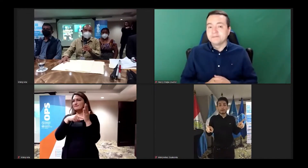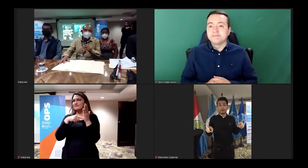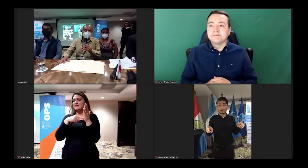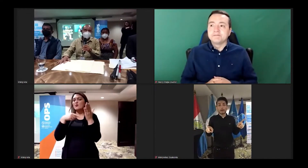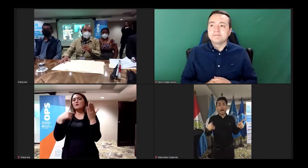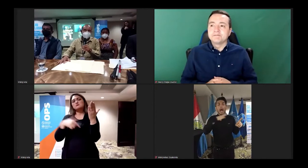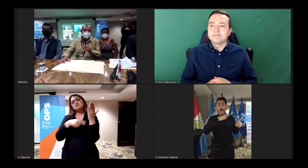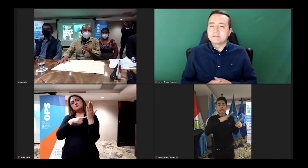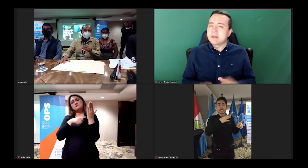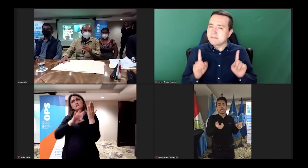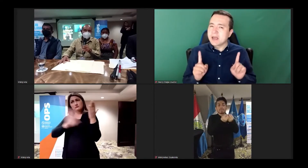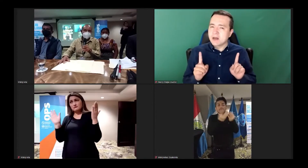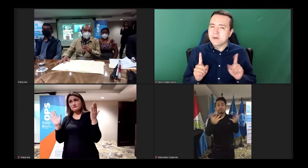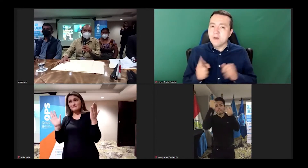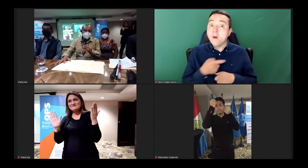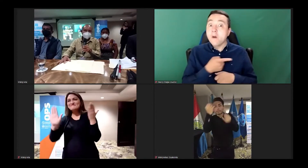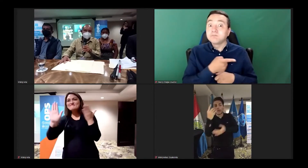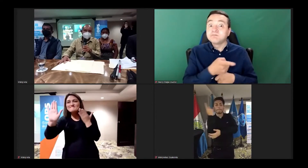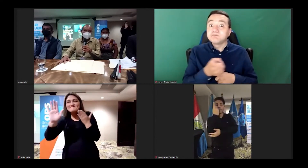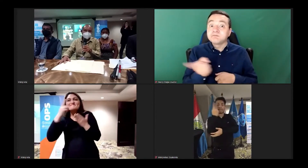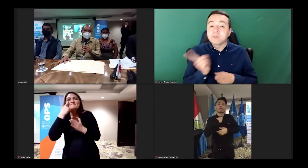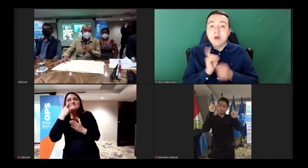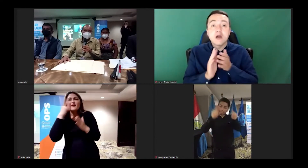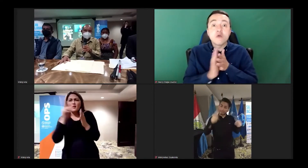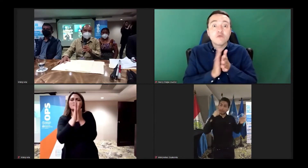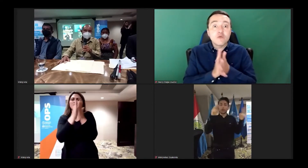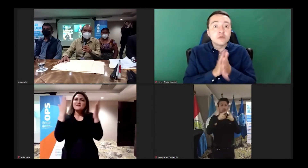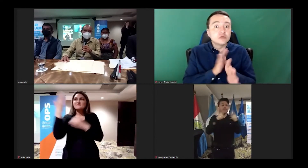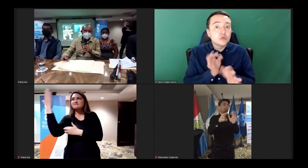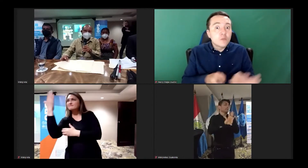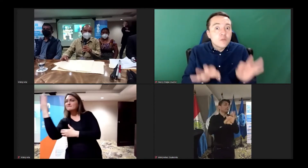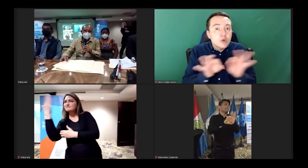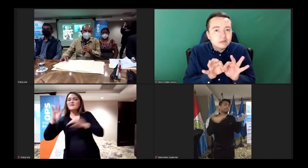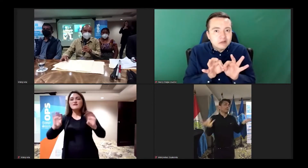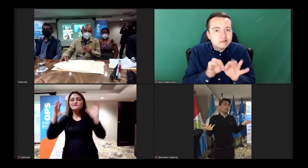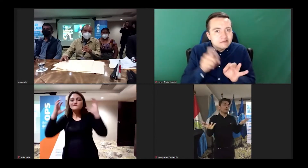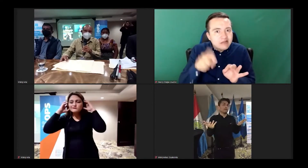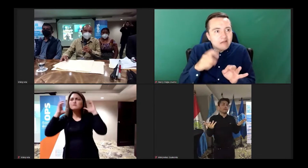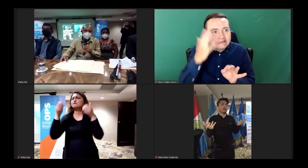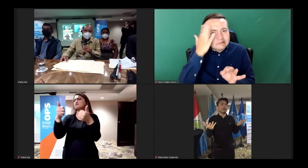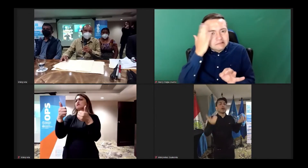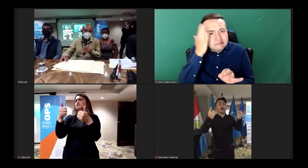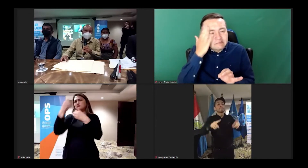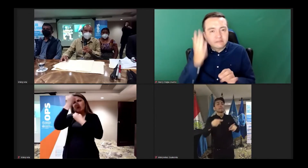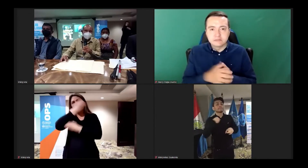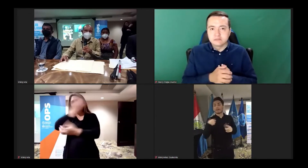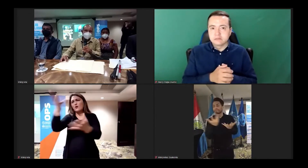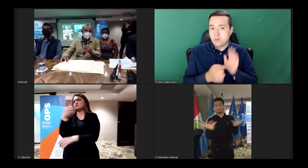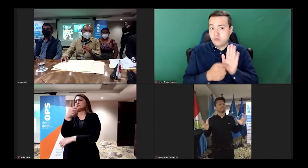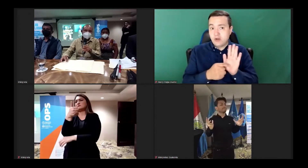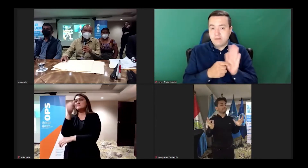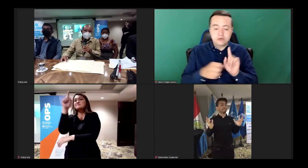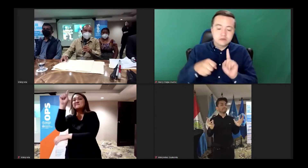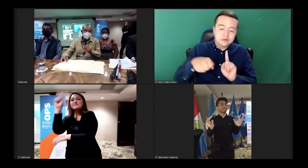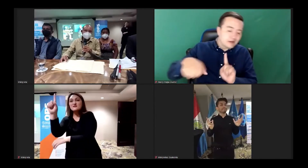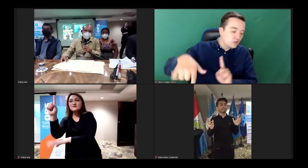hay información muy importante que nosotros debemos conocer, por ejemplo, lo que sucede en nuestro entorno,